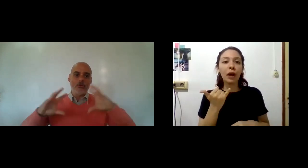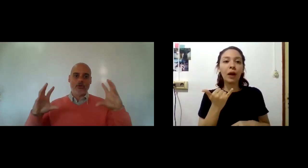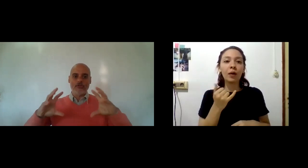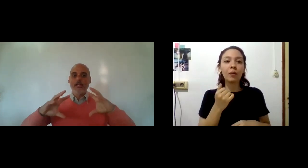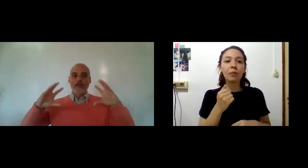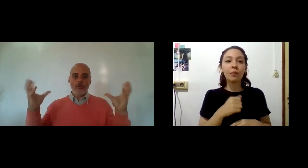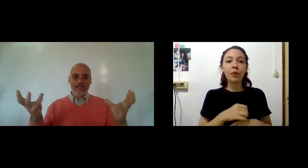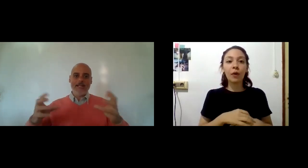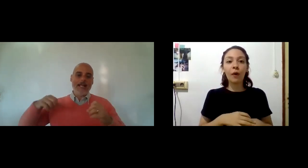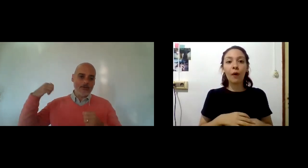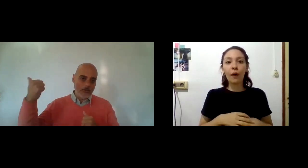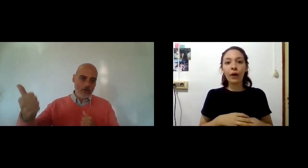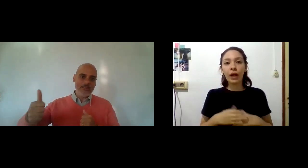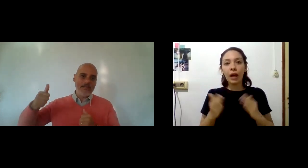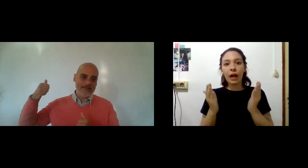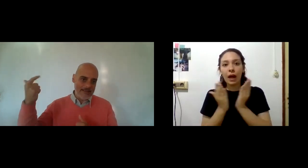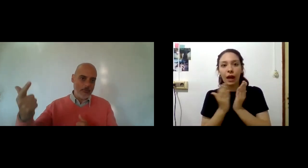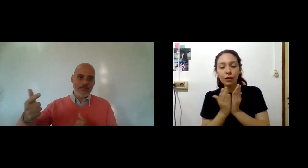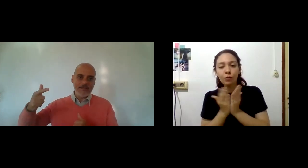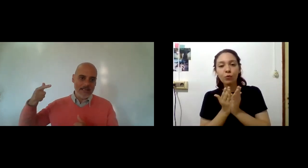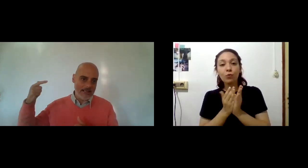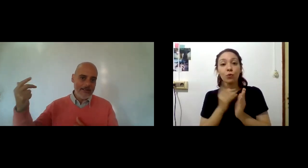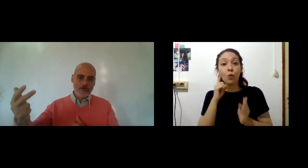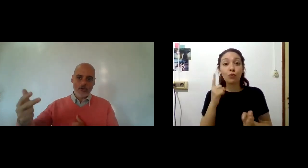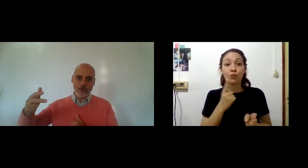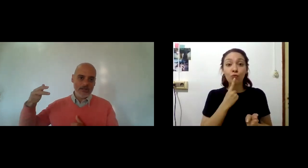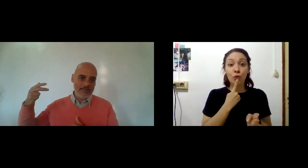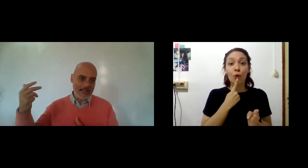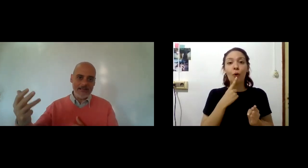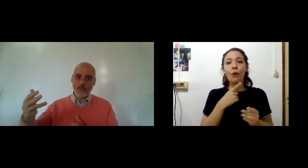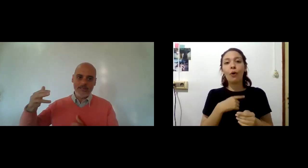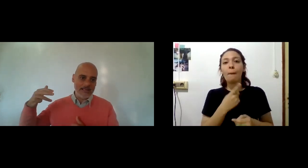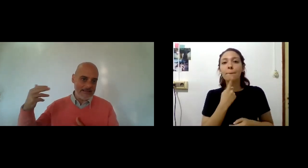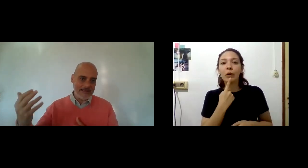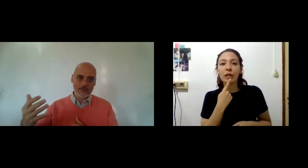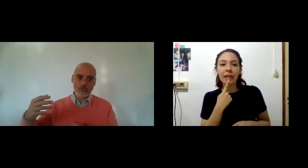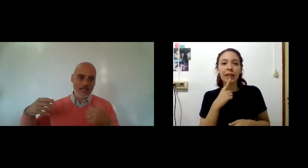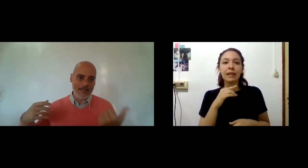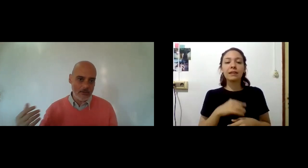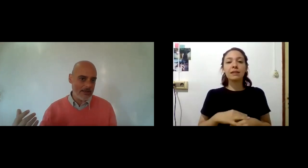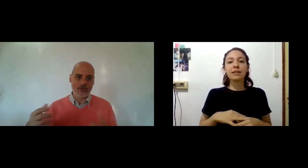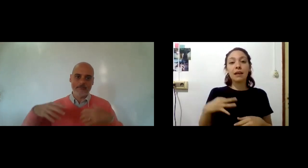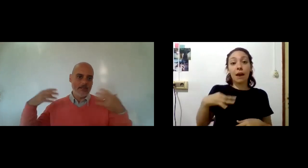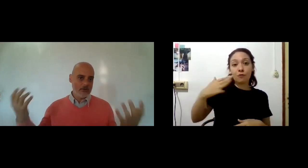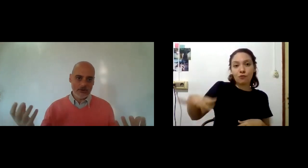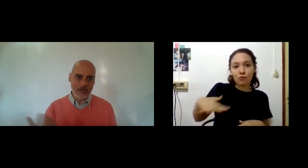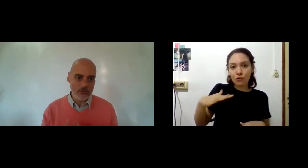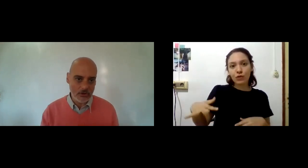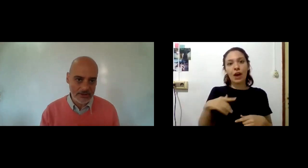justamente los estudios sordos nuclean antropología, ciencia política, sociología, lingüística, literatura,